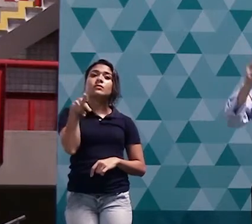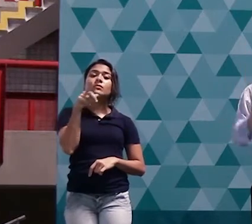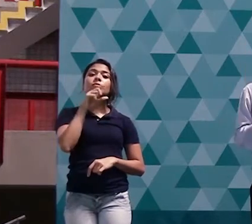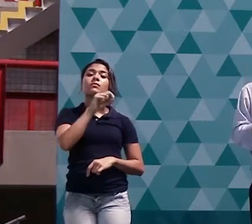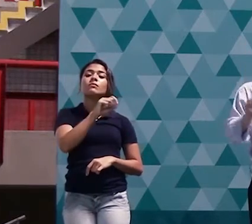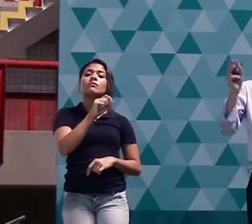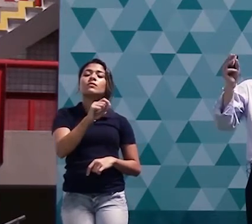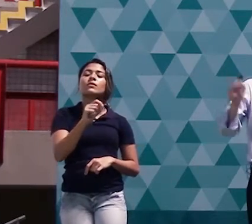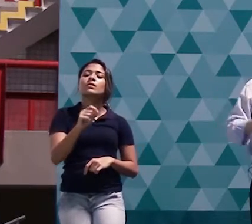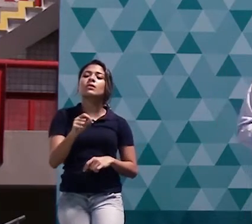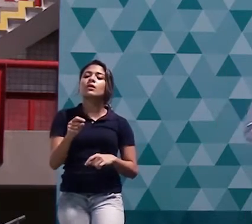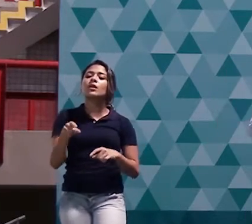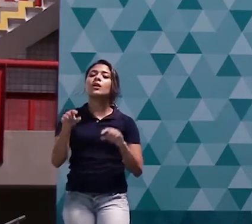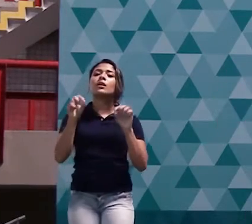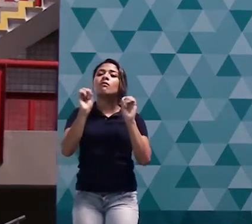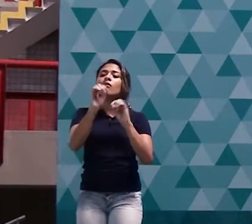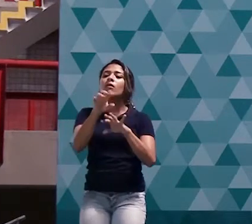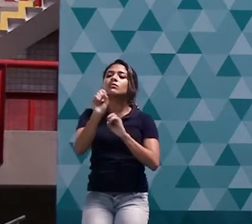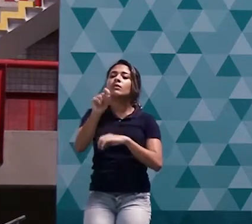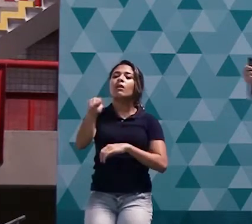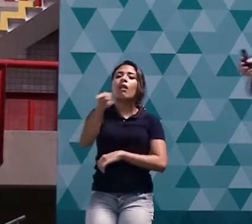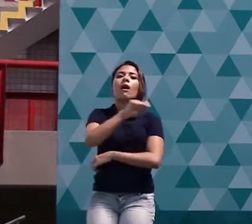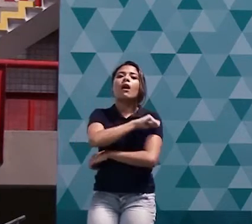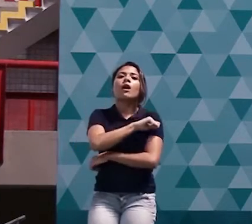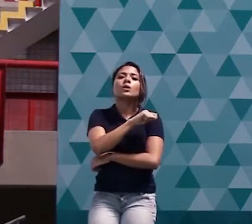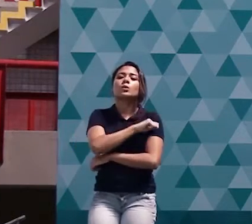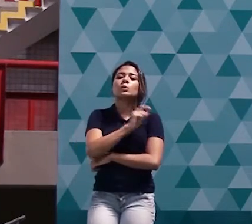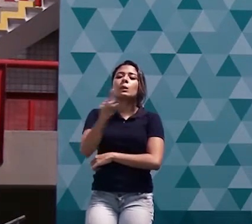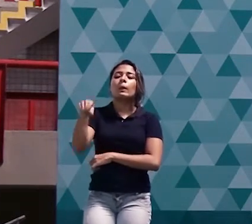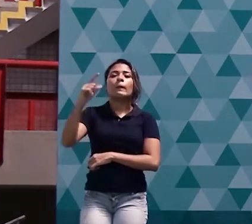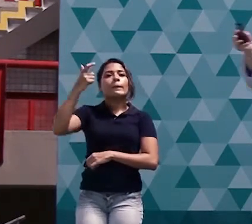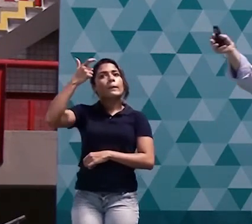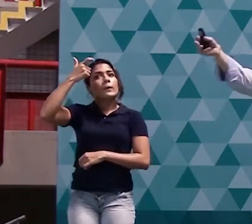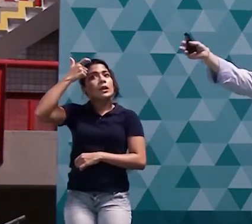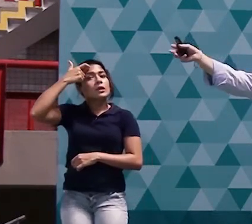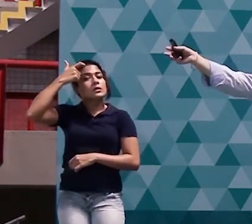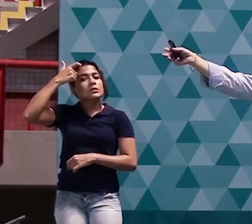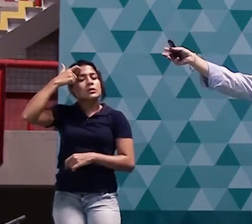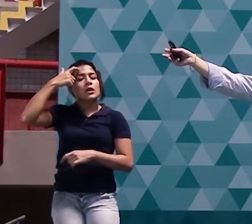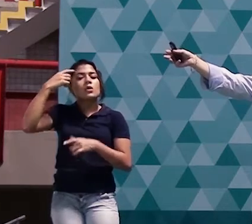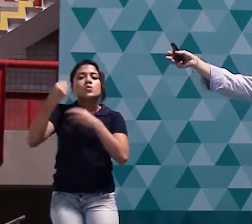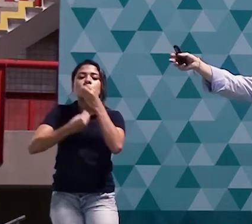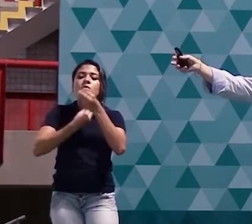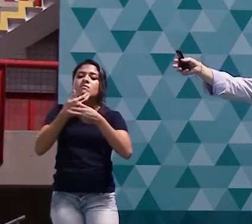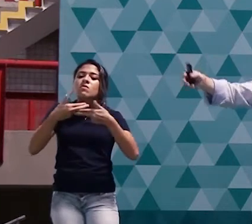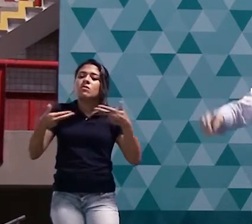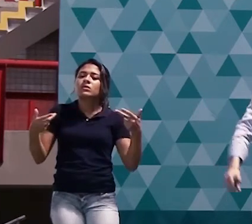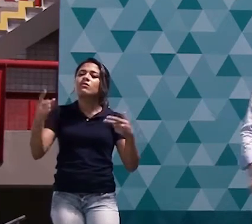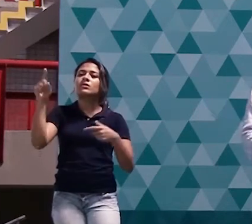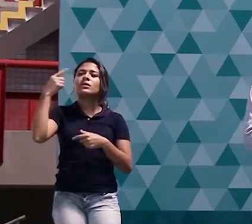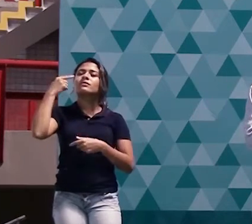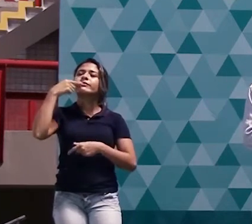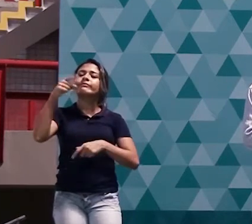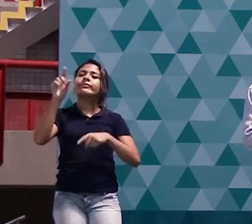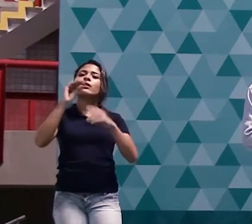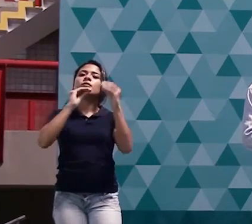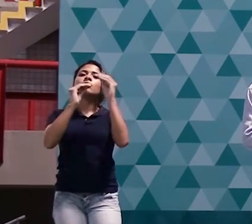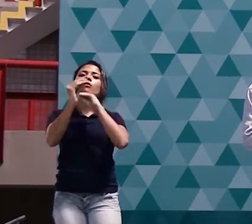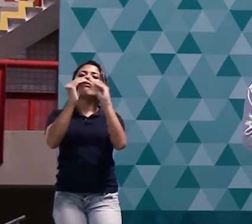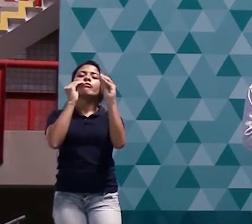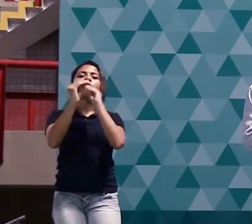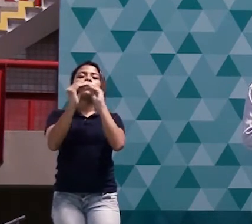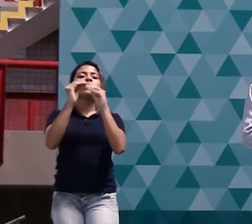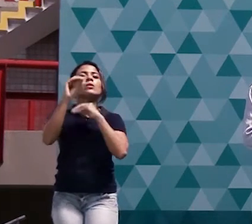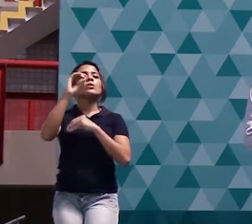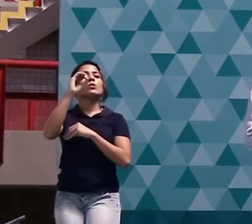aluno pensar, ele estava lascado. Vocês estão assistindo, alguns assistindo Os Dias Eram Assim, né? Que tinha uma professora